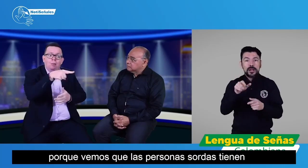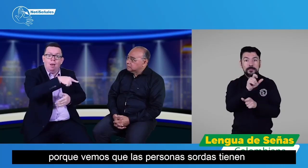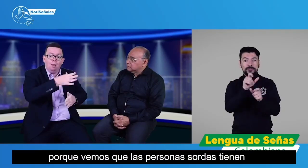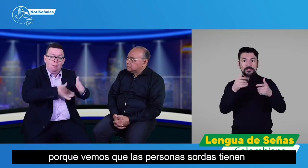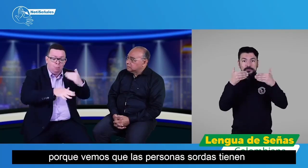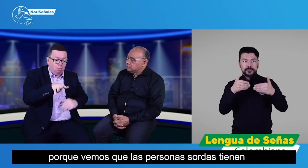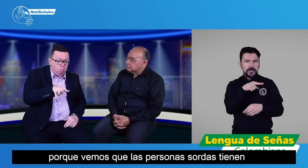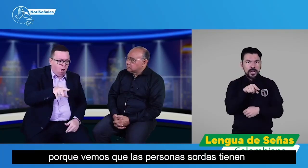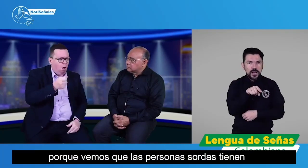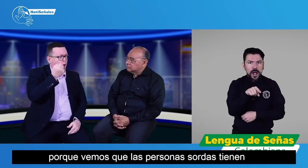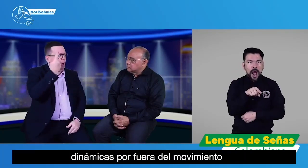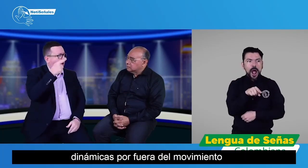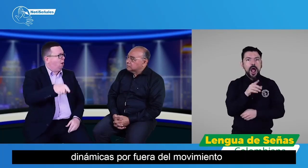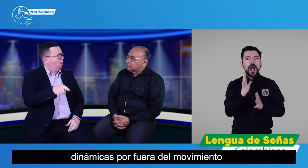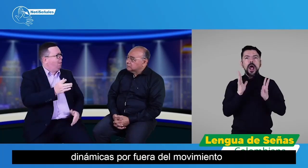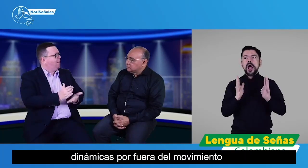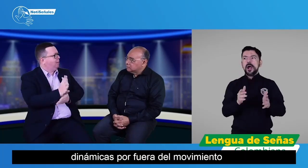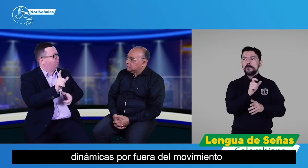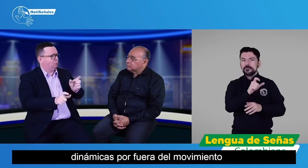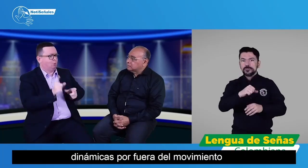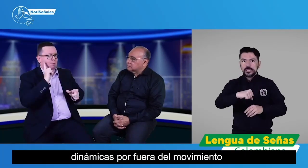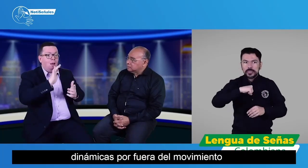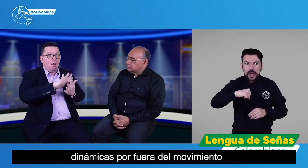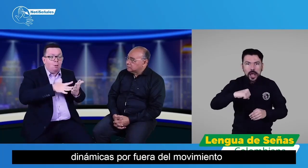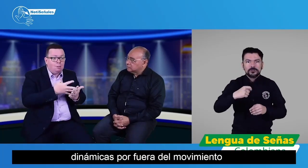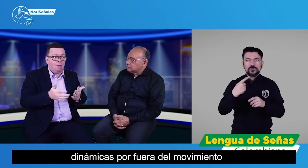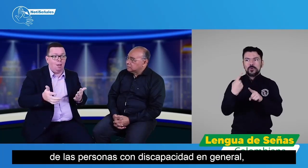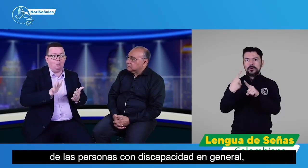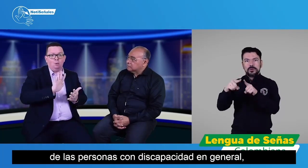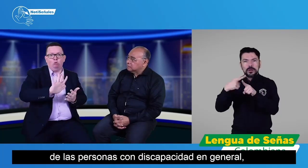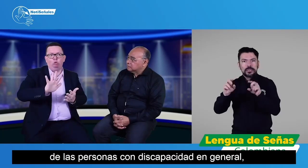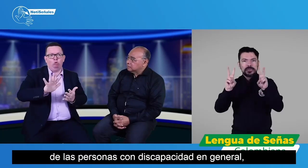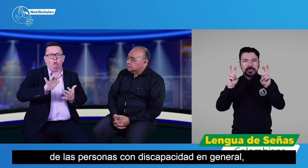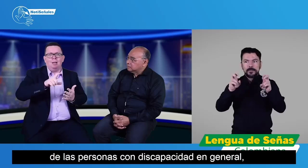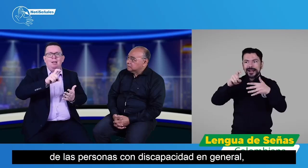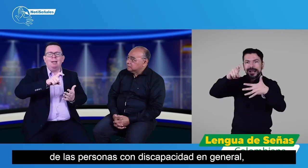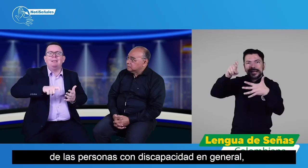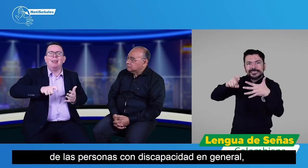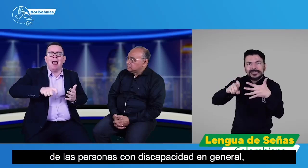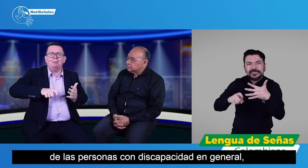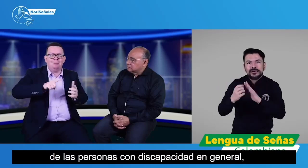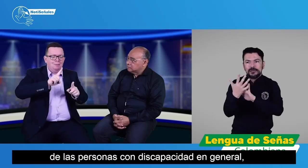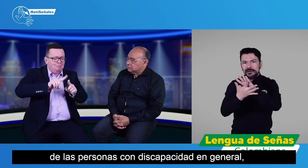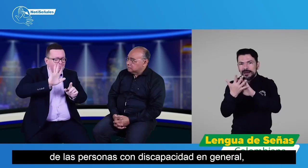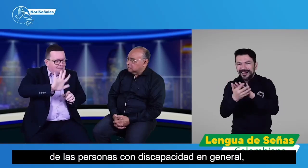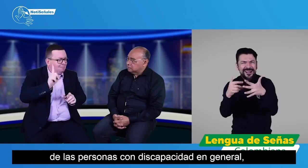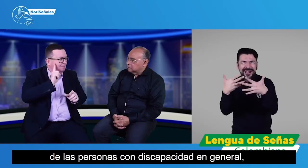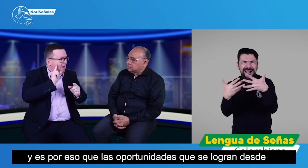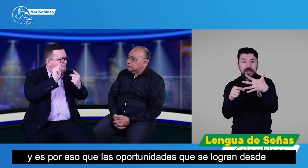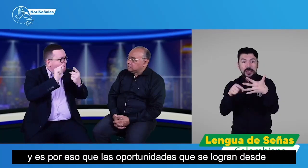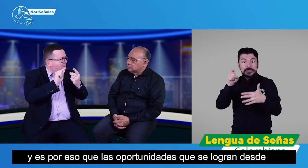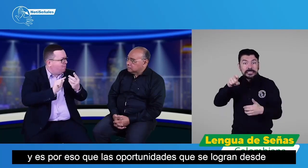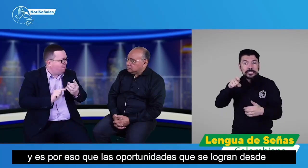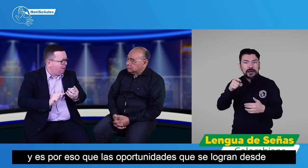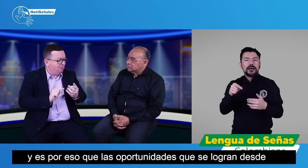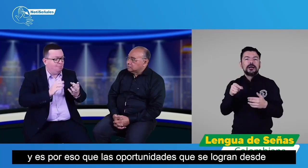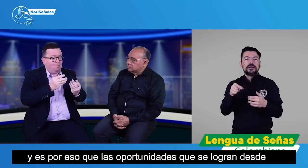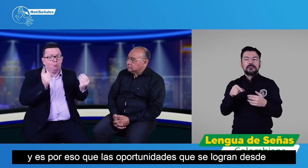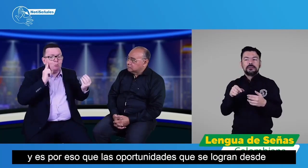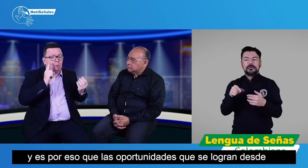personas sordas tienen dinámicas por fuera del movimiento de las personas con discapacidad en general, y es por eso que las